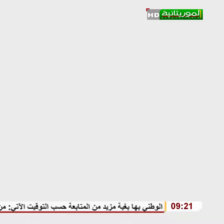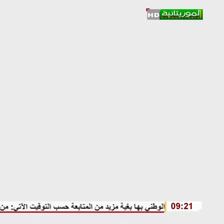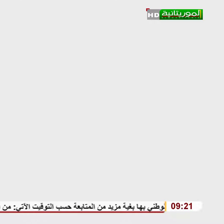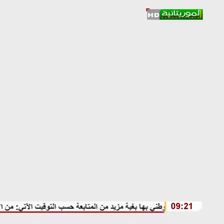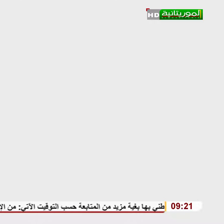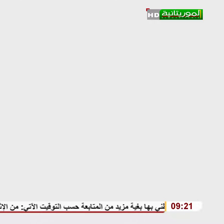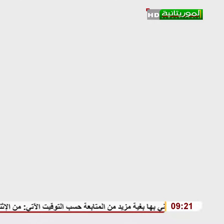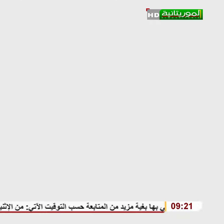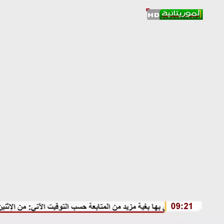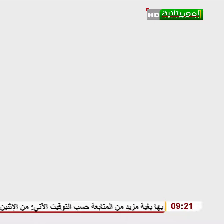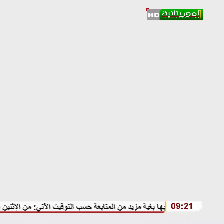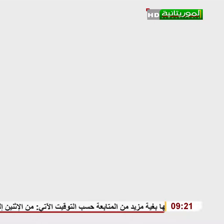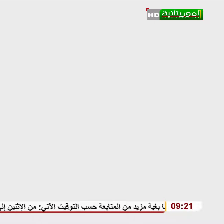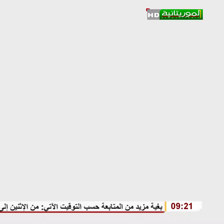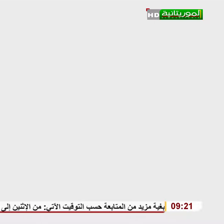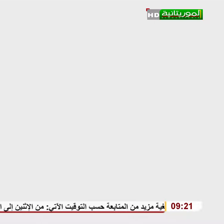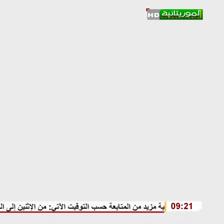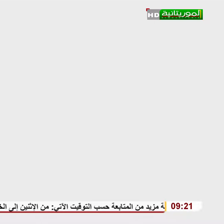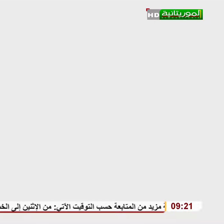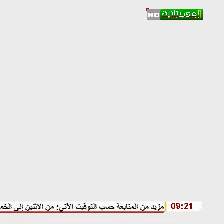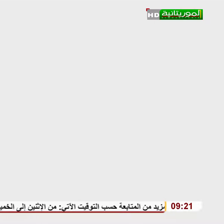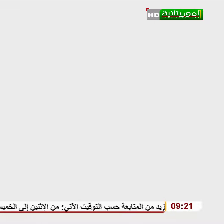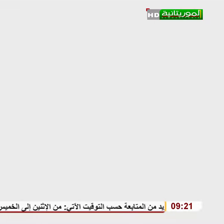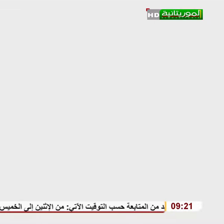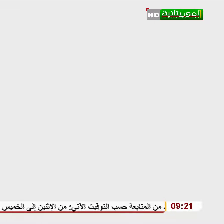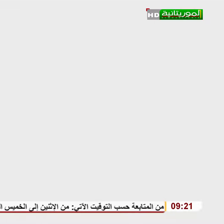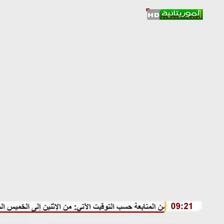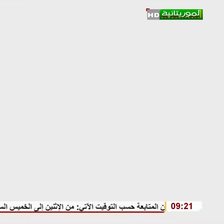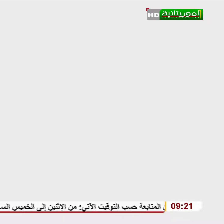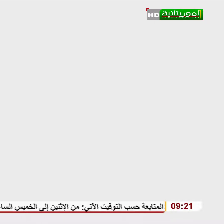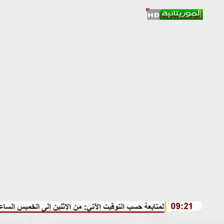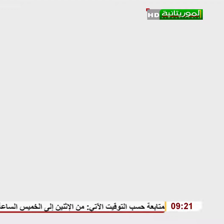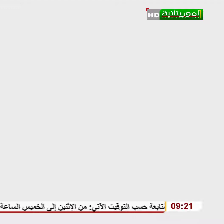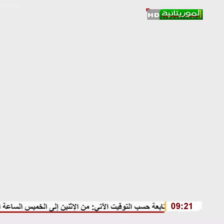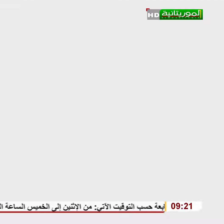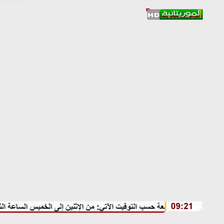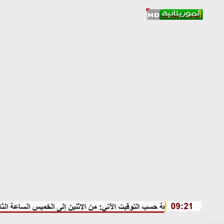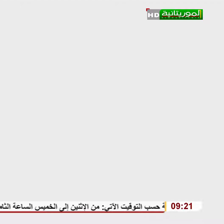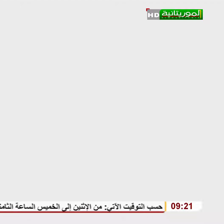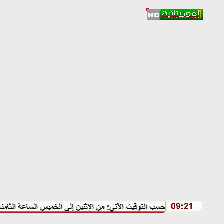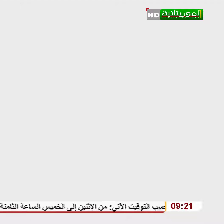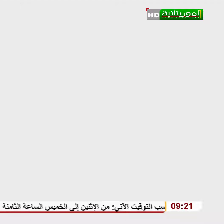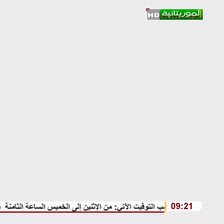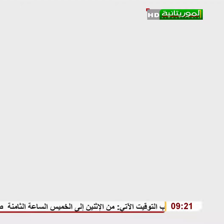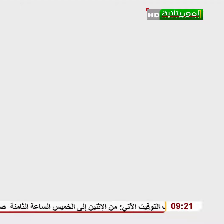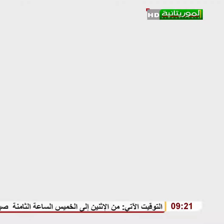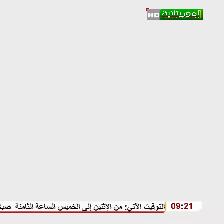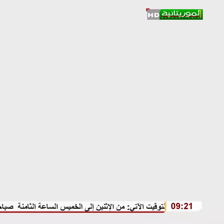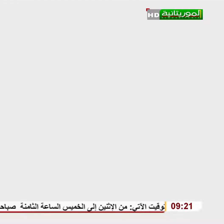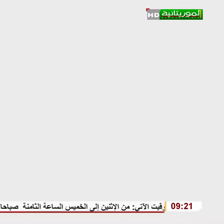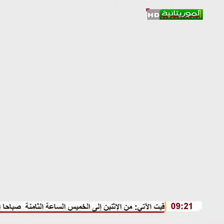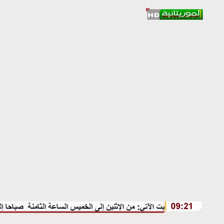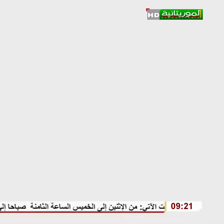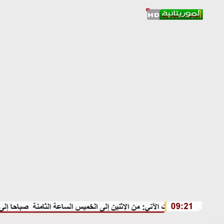يصاب بالذهول والانبهار من أجزاء معينة من الأغراض مثل دوران عجل في سيارة لعبة،